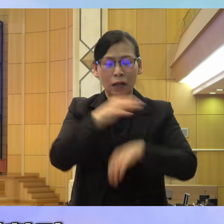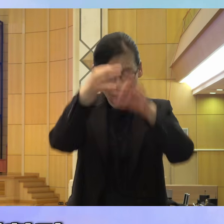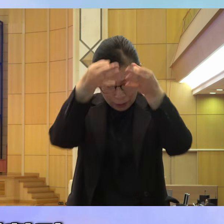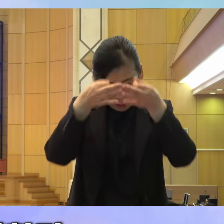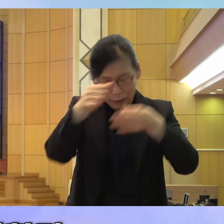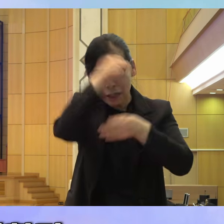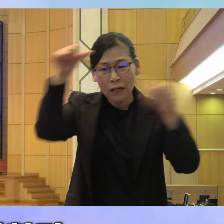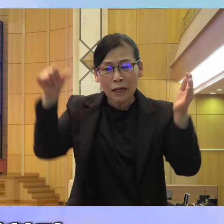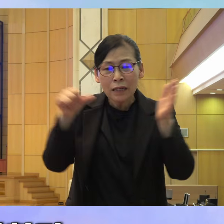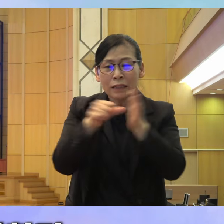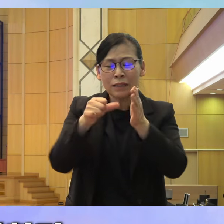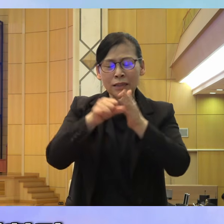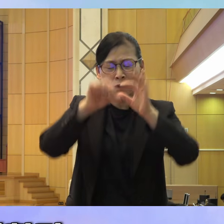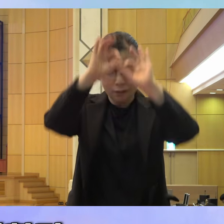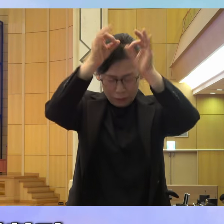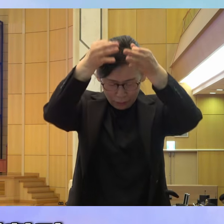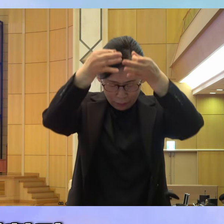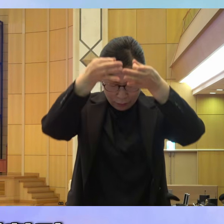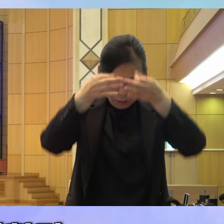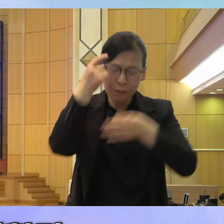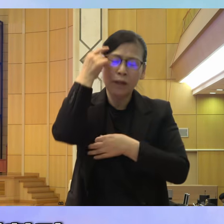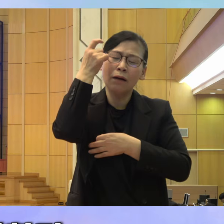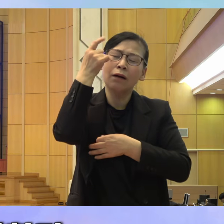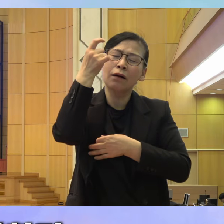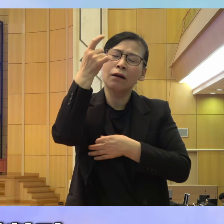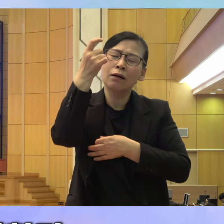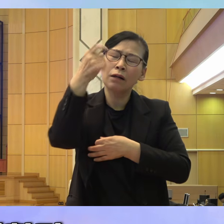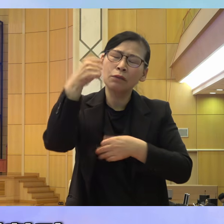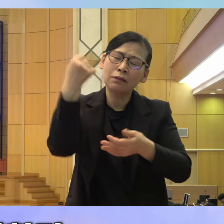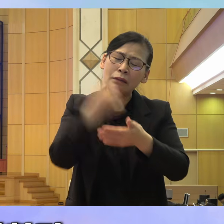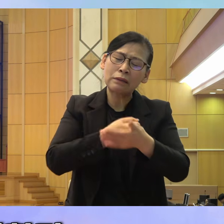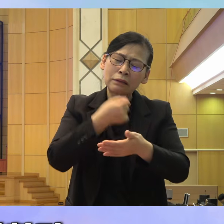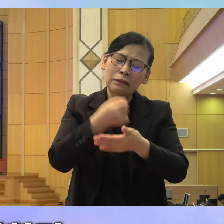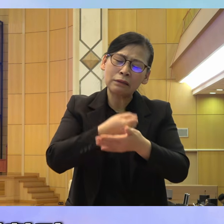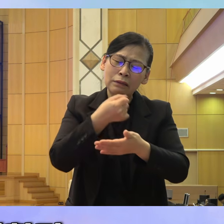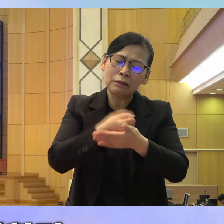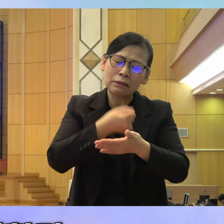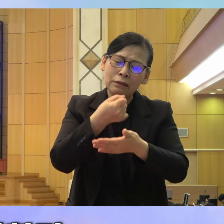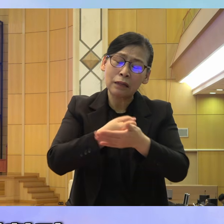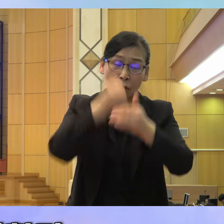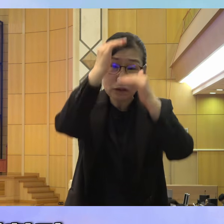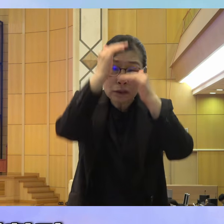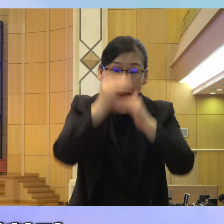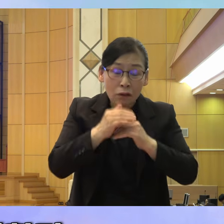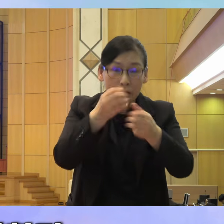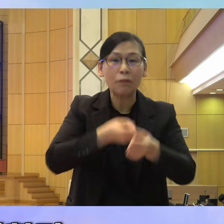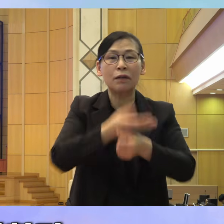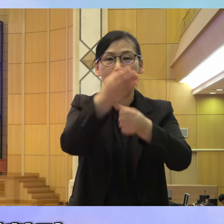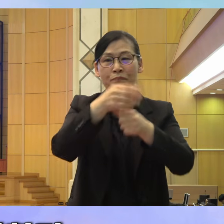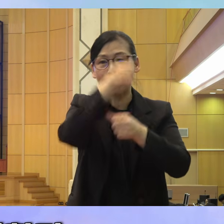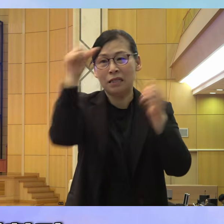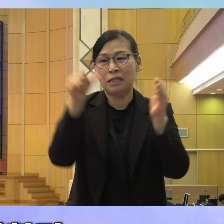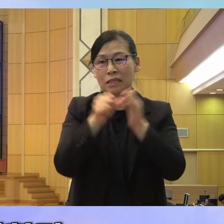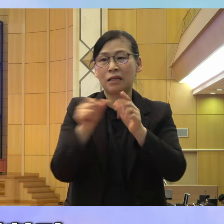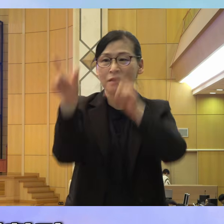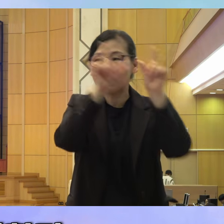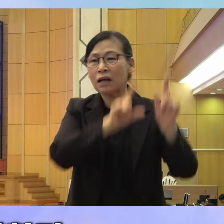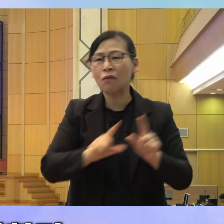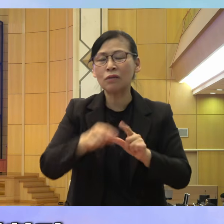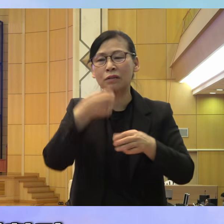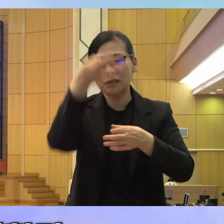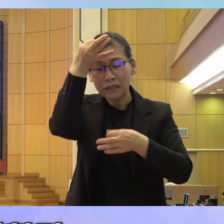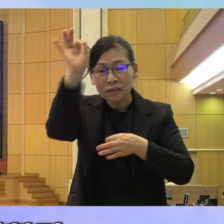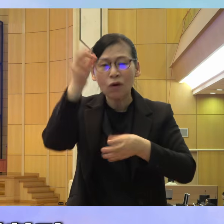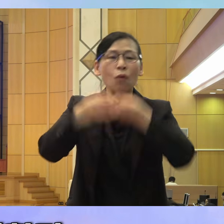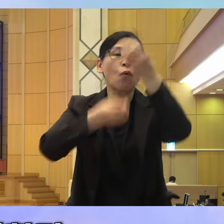자기가 자기에 대해서 탄식하면서 이렇게 인생 살아온 것을